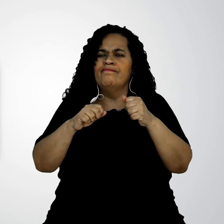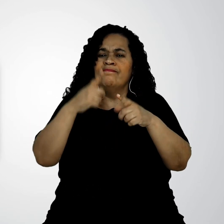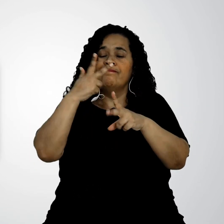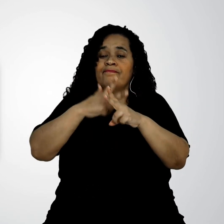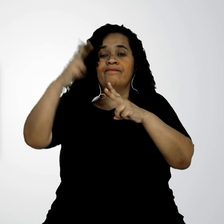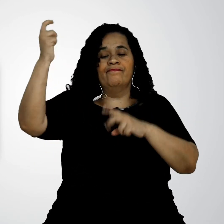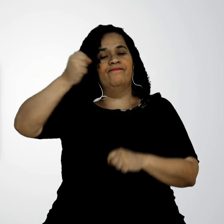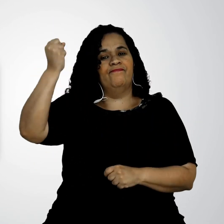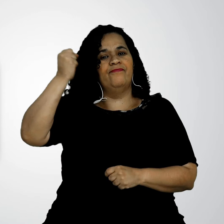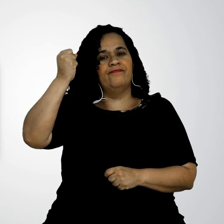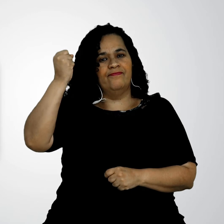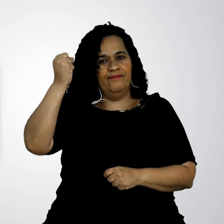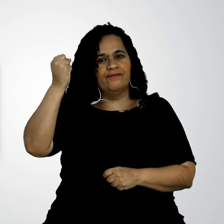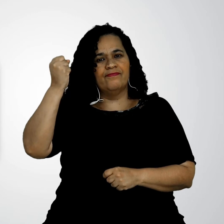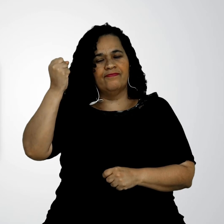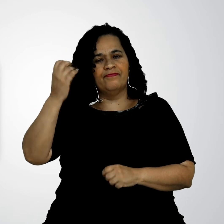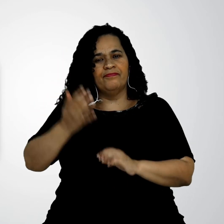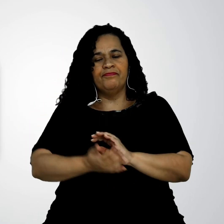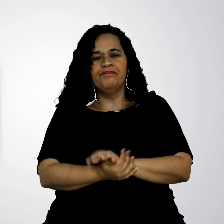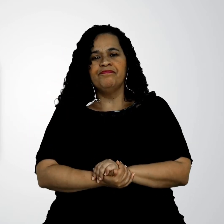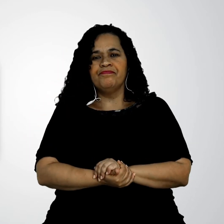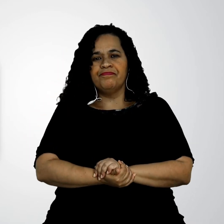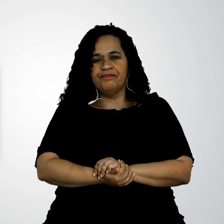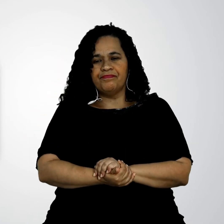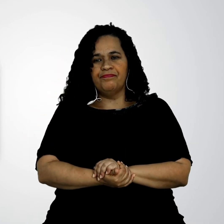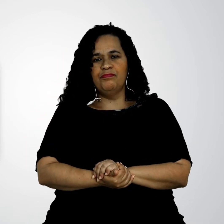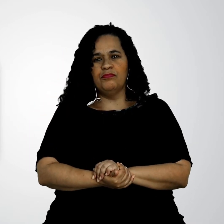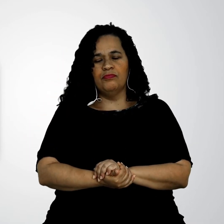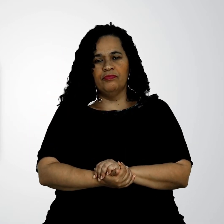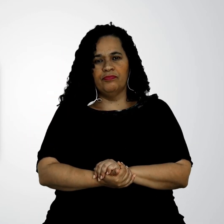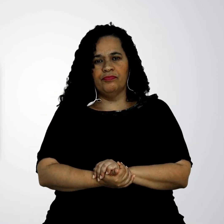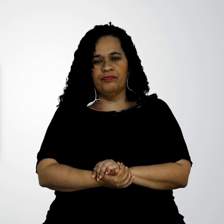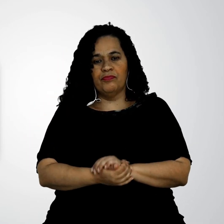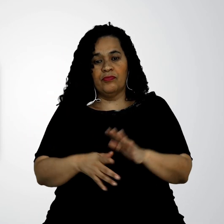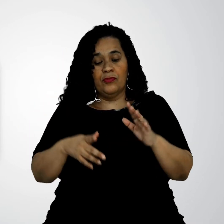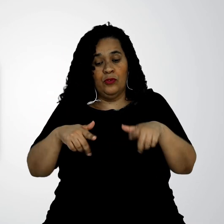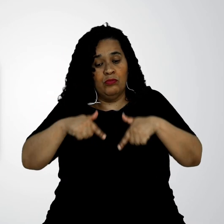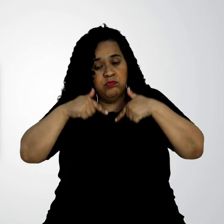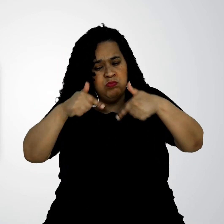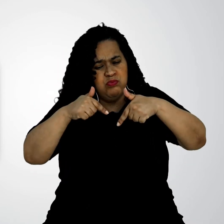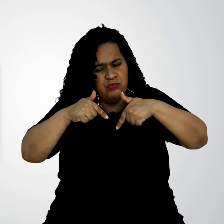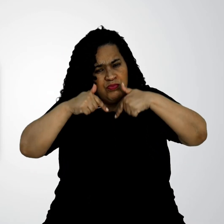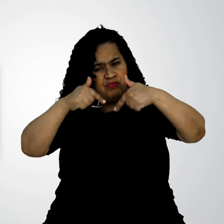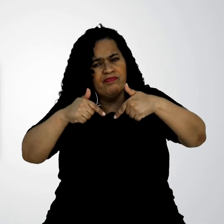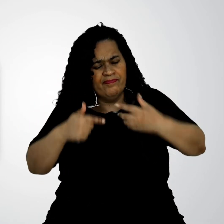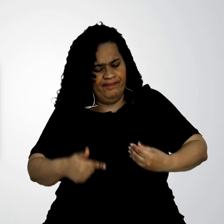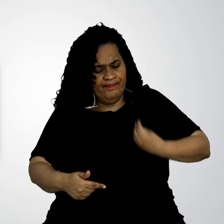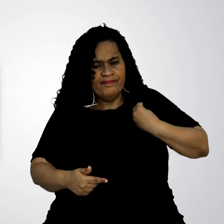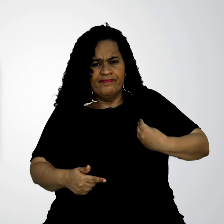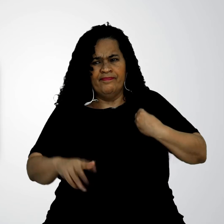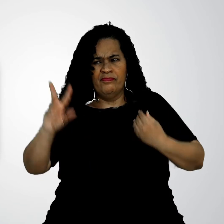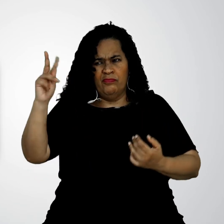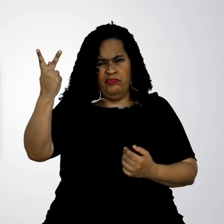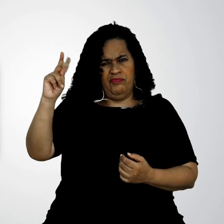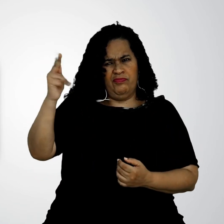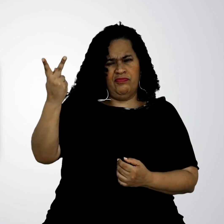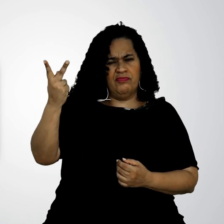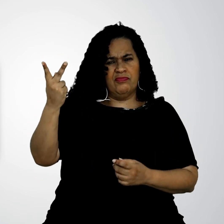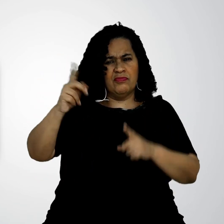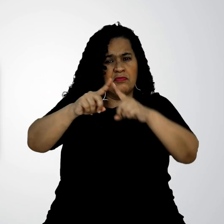gente amadureça, para que o caráter de Cristo seja desenvolvido em nós. Amém. Então, é uma luta que não estende só ao homossexual, mas é